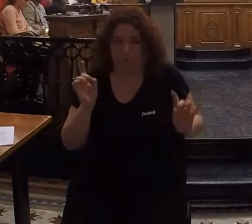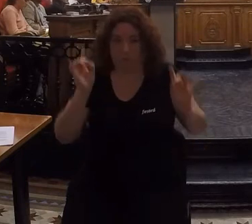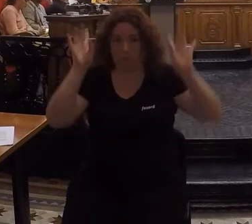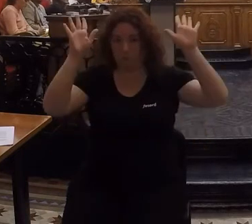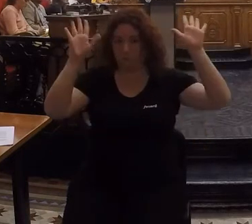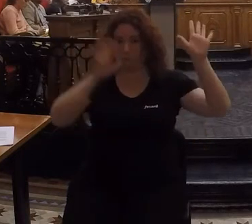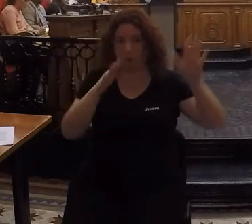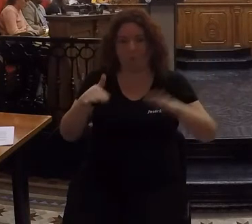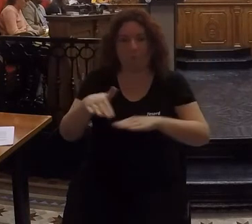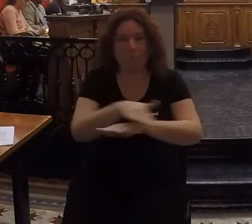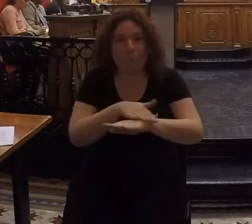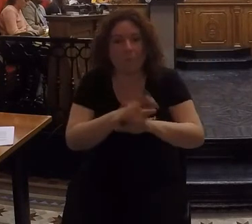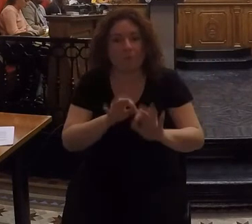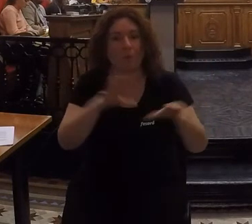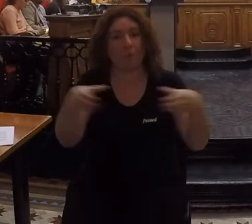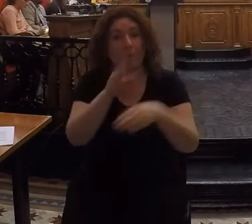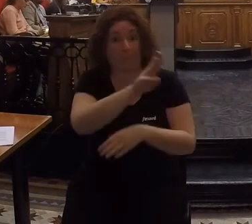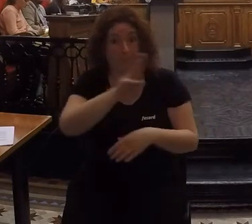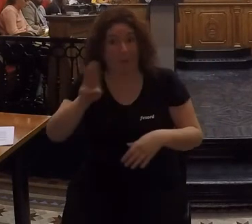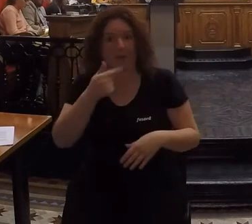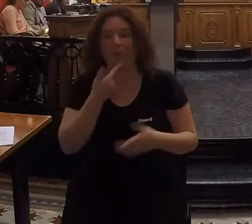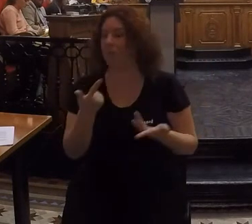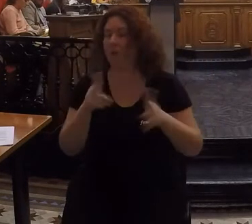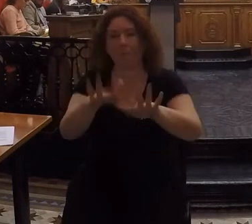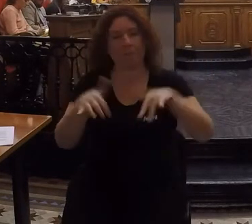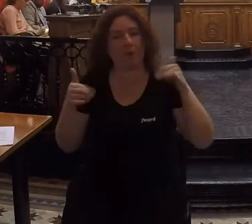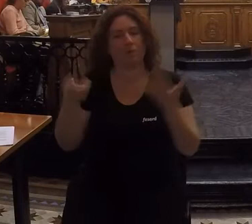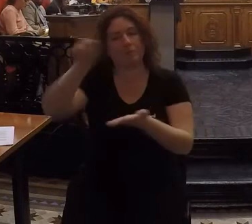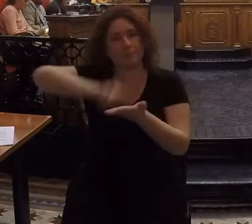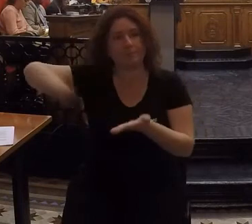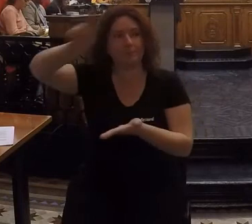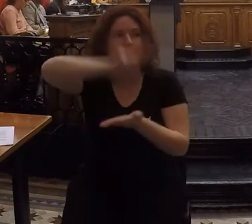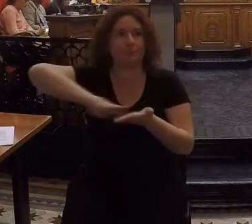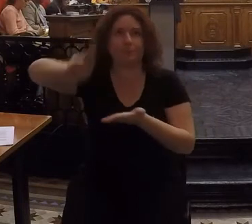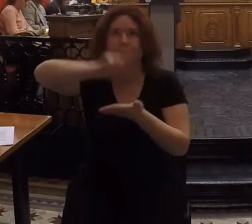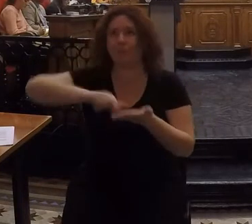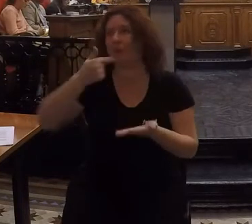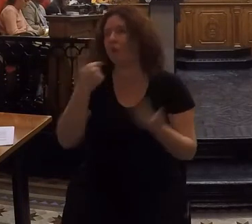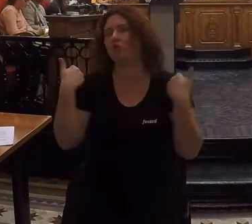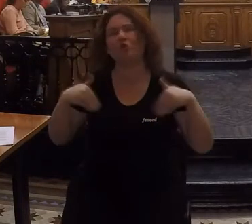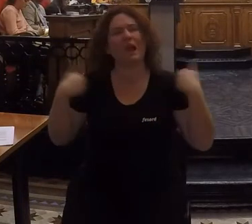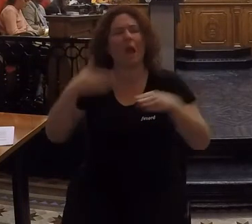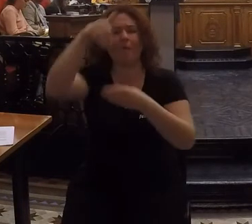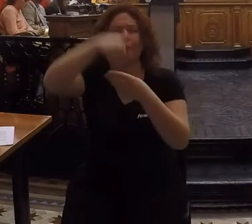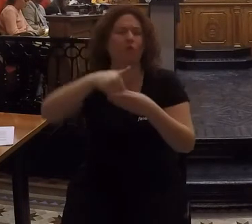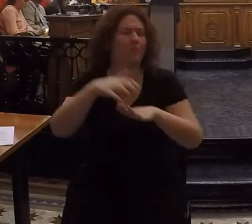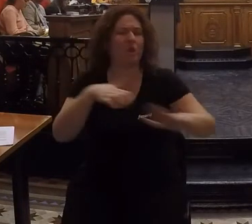Municipal, el Partido Popular, que pleno tras pleno se encarga de repetir que fueron el partido más votado. El partido más